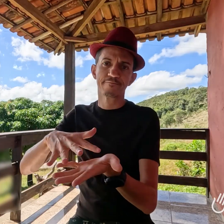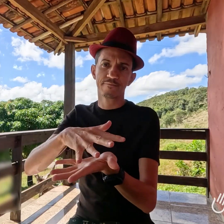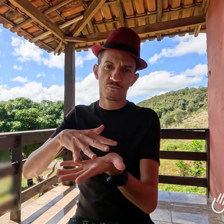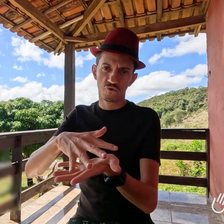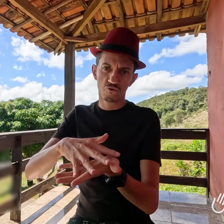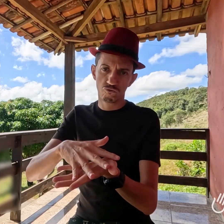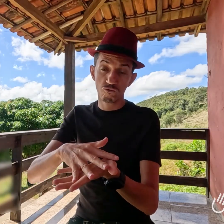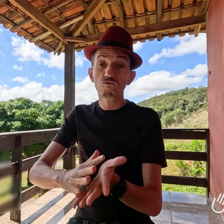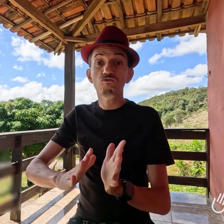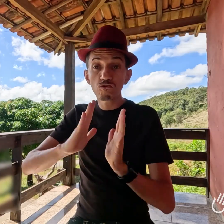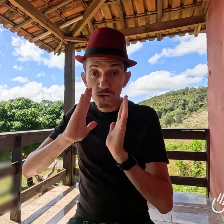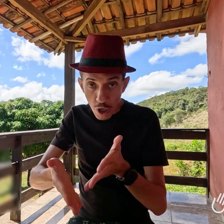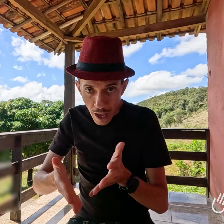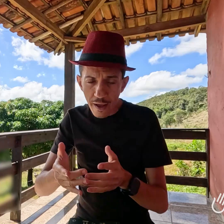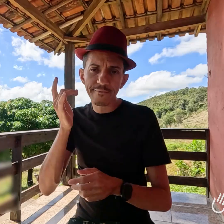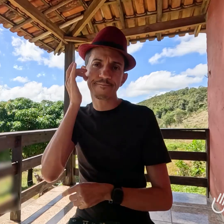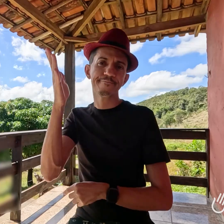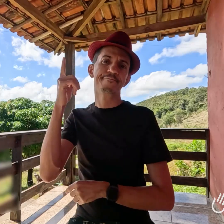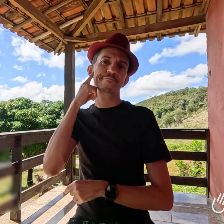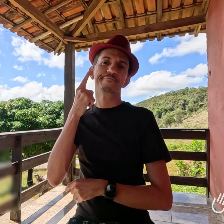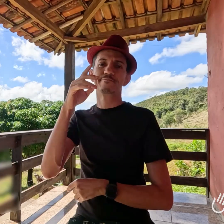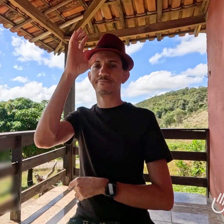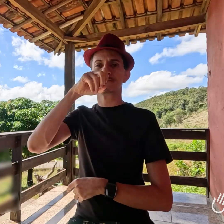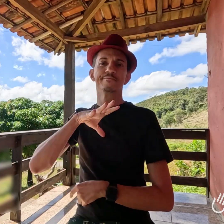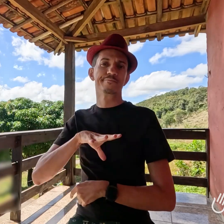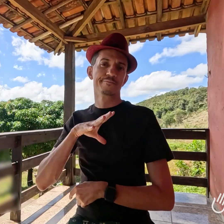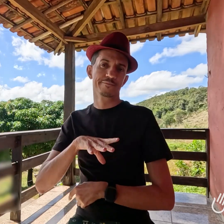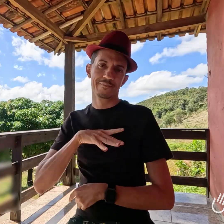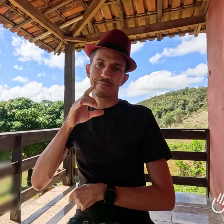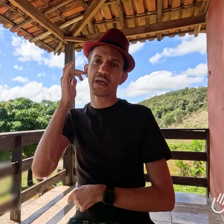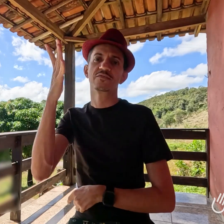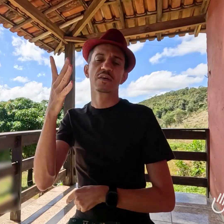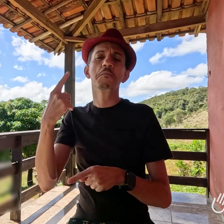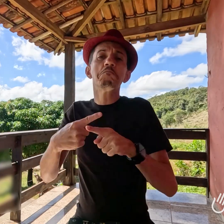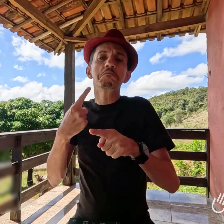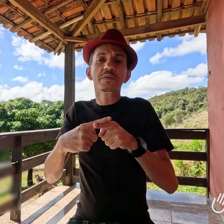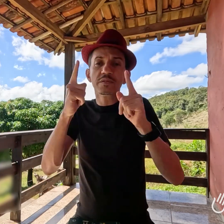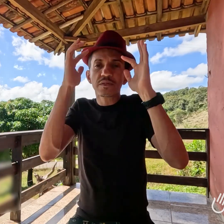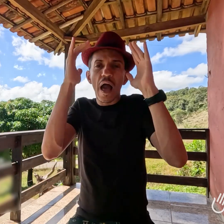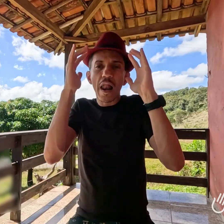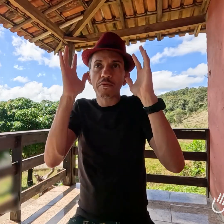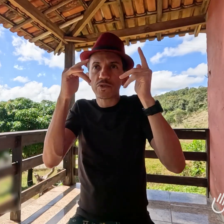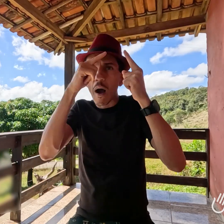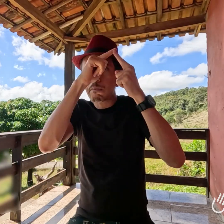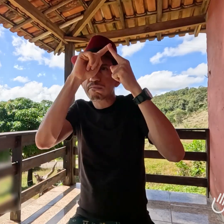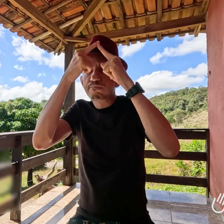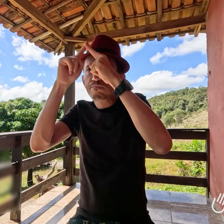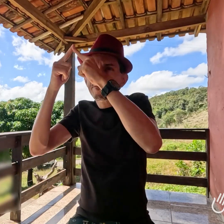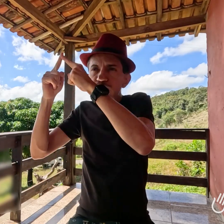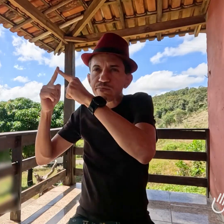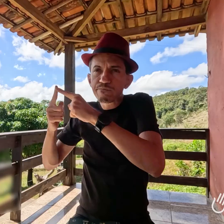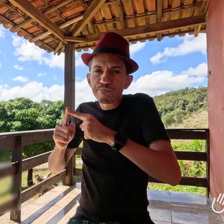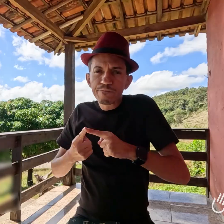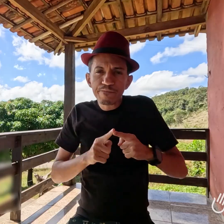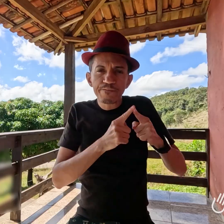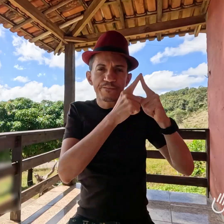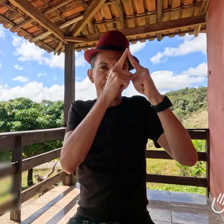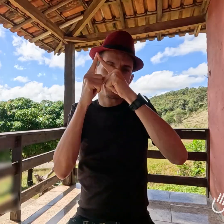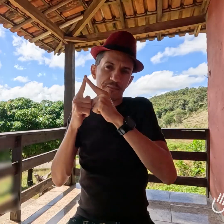que limita o surdo de aprender o português? Não é um problema no surdo, é simplesmente a forma de ensino. O cérebro